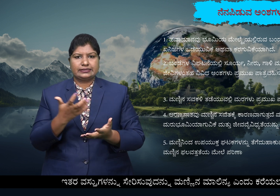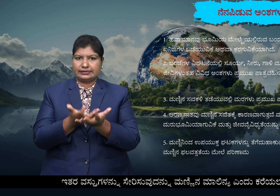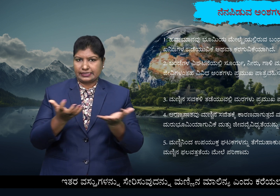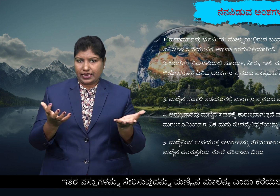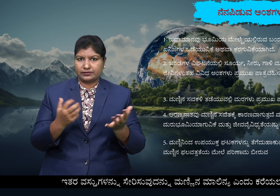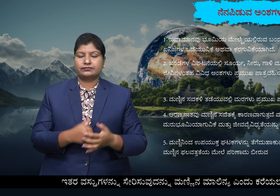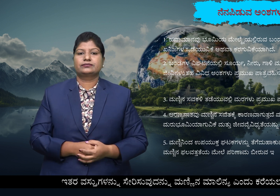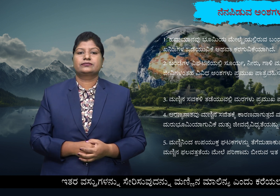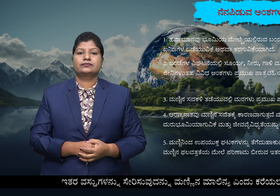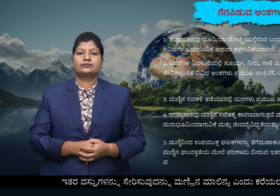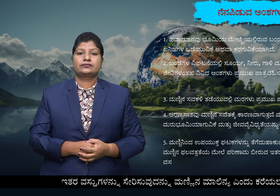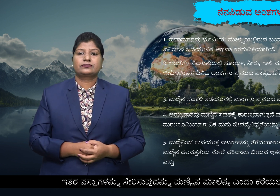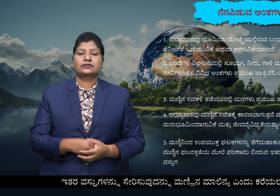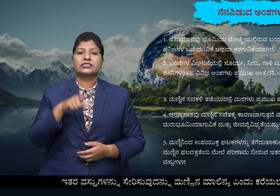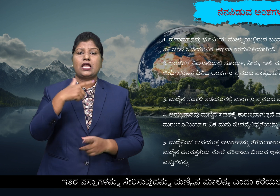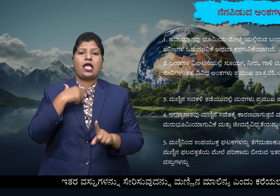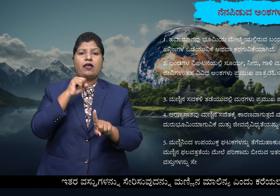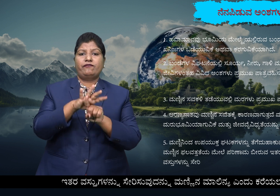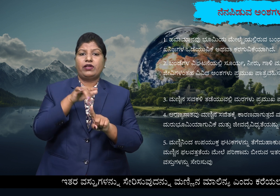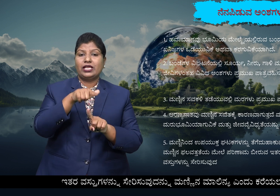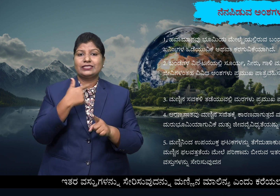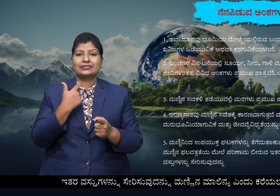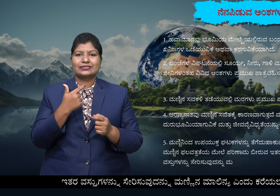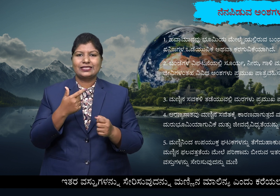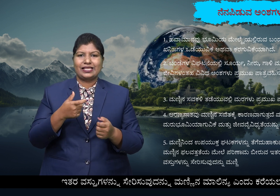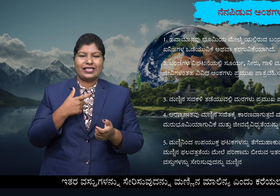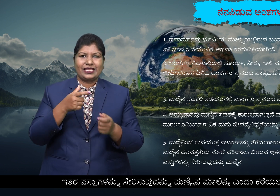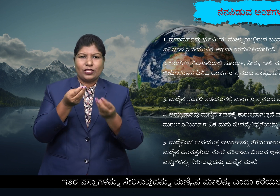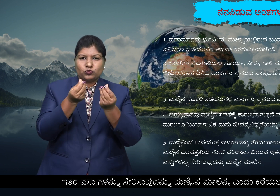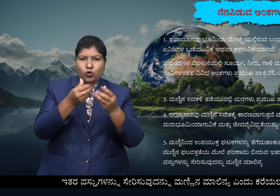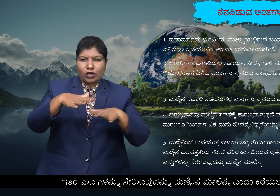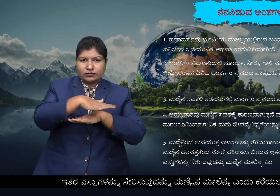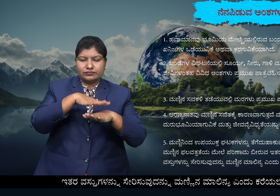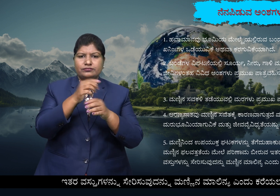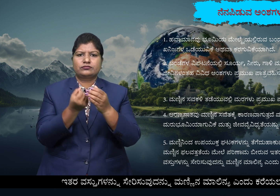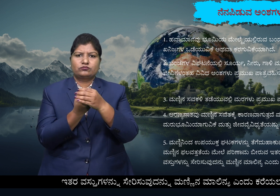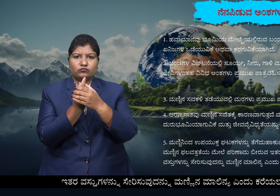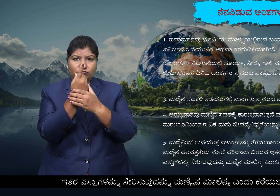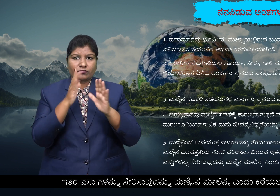ವಸ್ತುಗಳನ್ನು ಸೇರಿಸುವುದನ್ನು ಮಣ್ಣಿನ ಮಾಲಿನ್ಯ ಎಂದು ಕರೆಯಲಾಗುತ್ತದೆ.